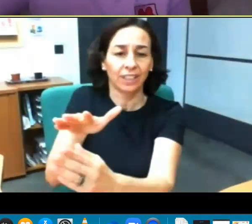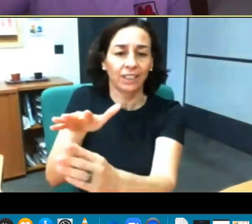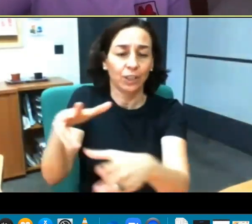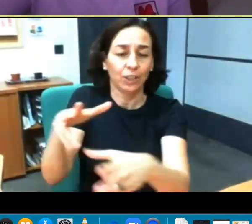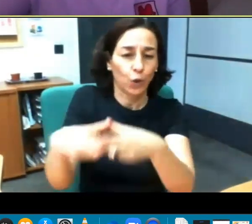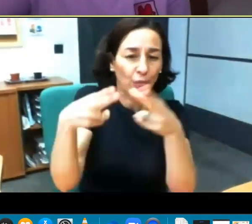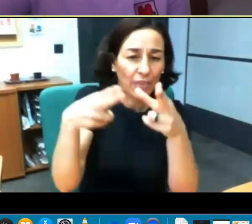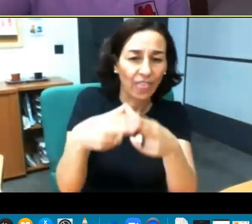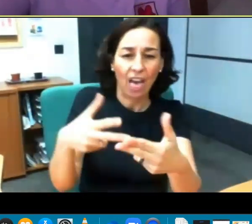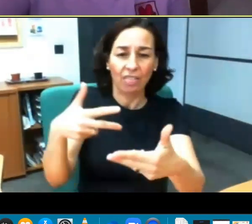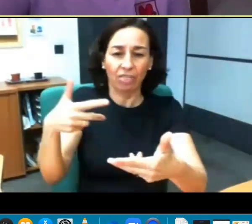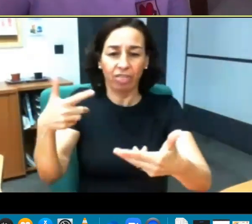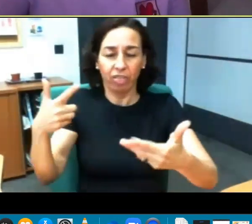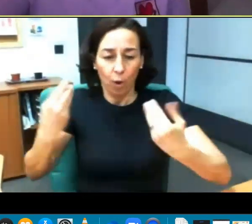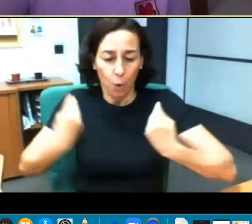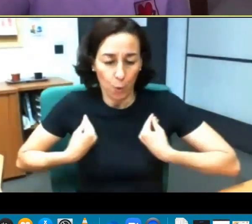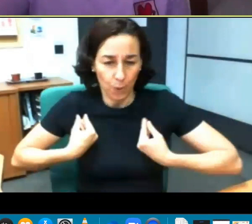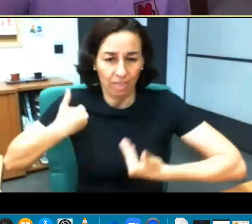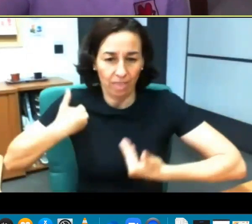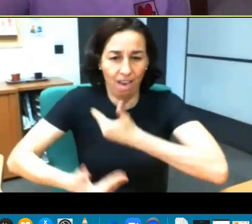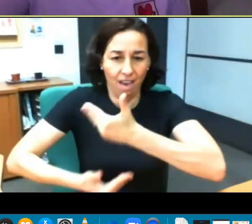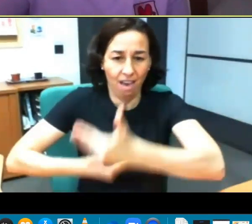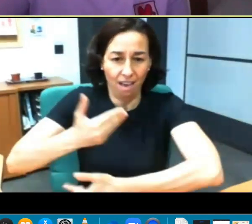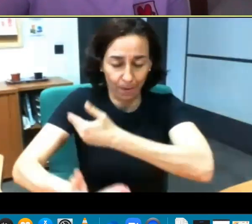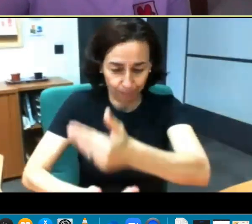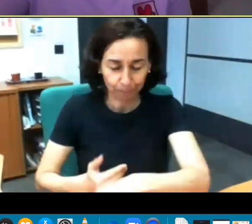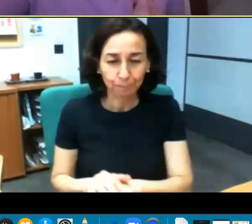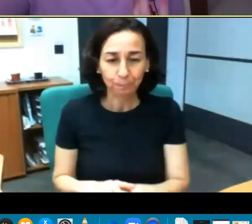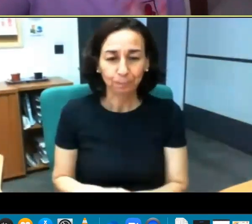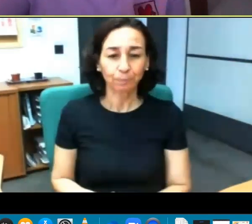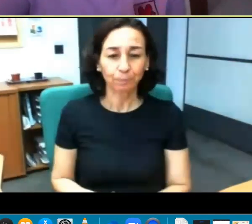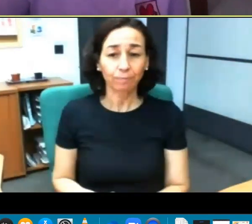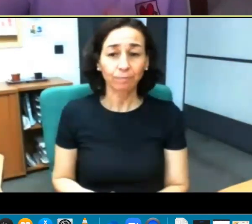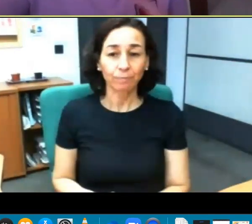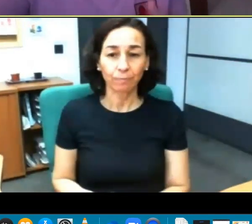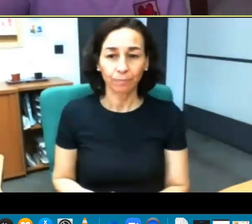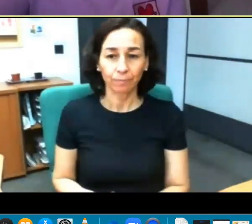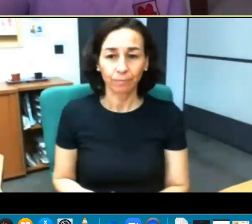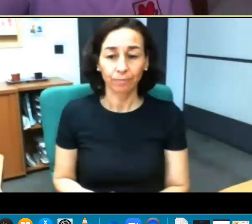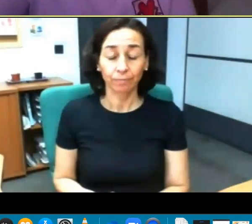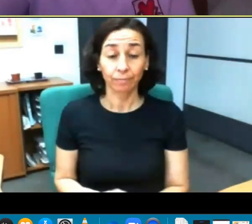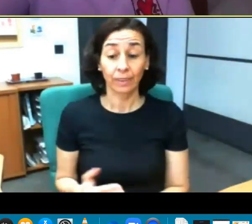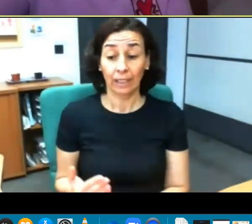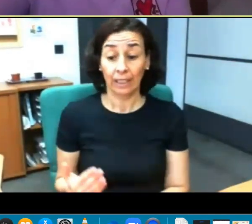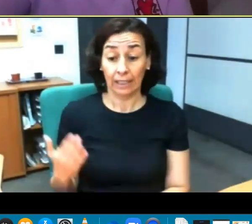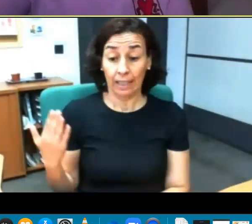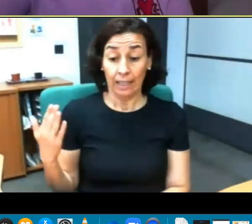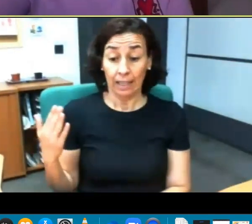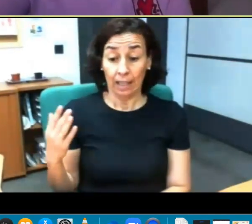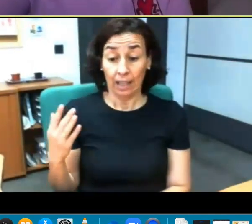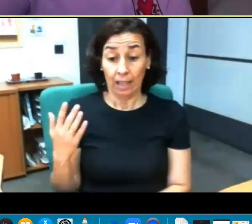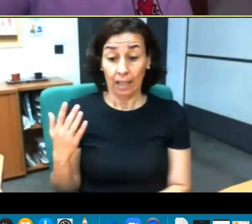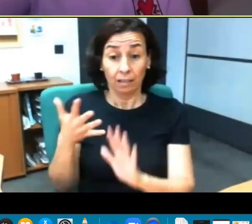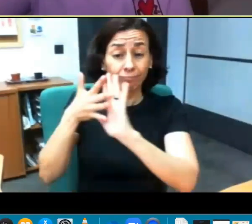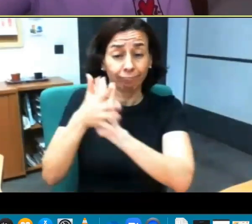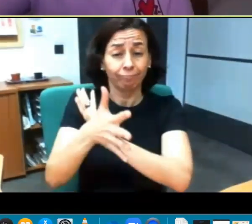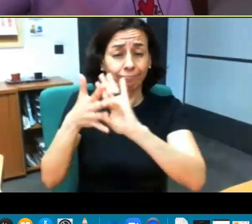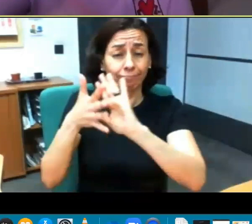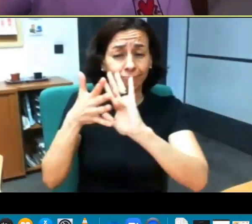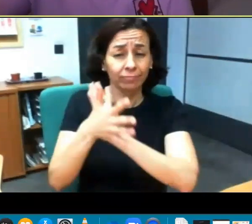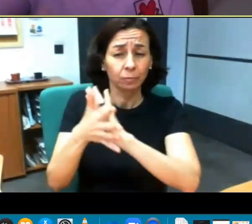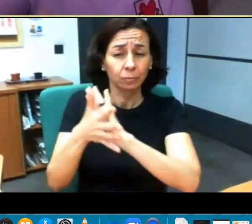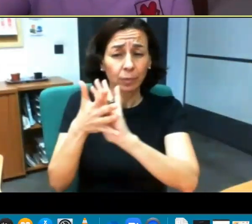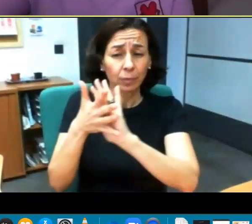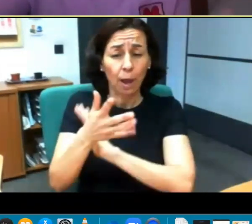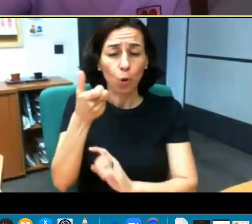¿no? A continuación os explicaba un poco en la siguiente diapositiva el